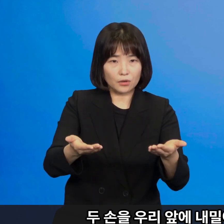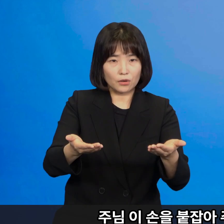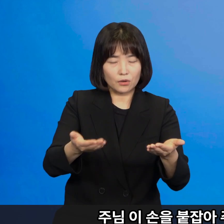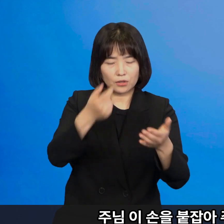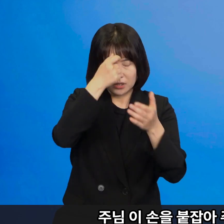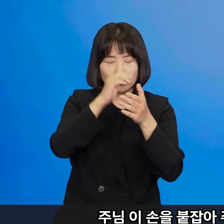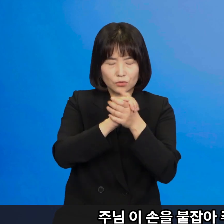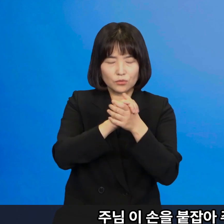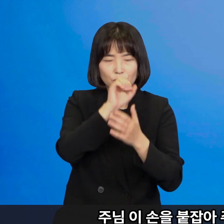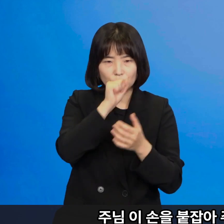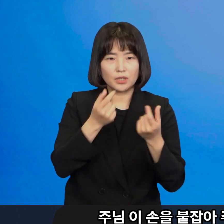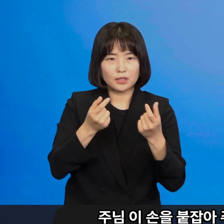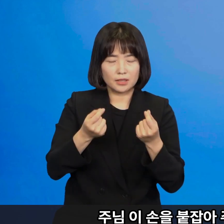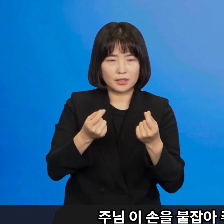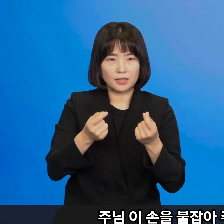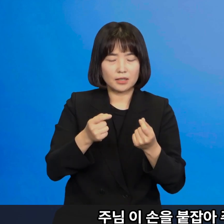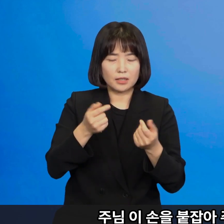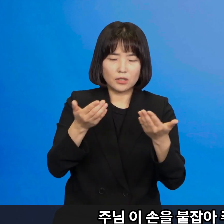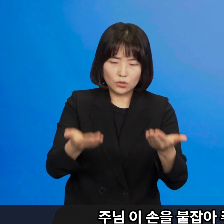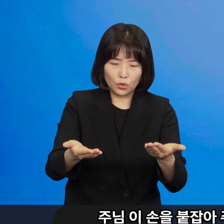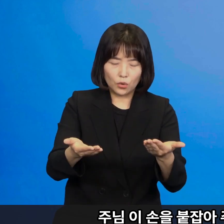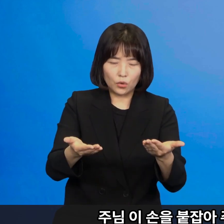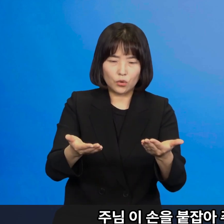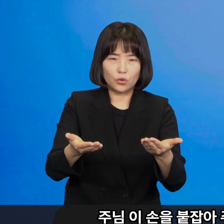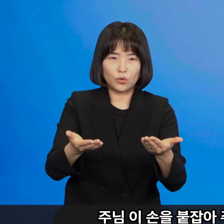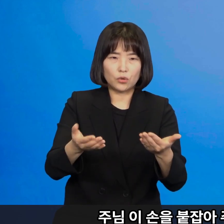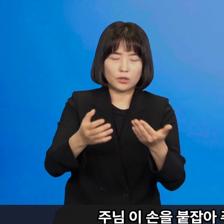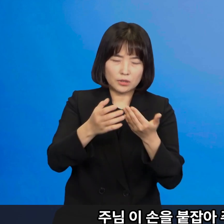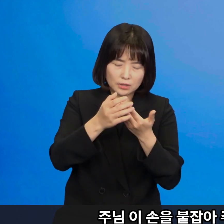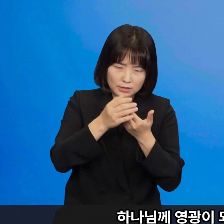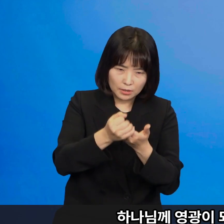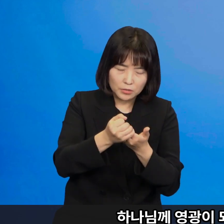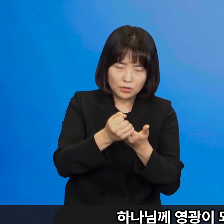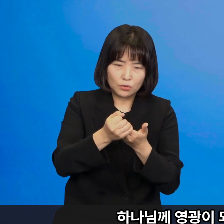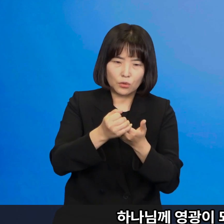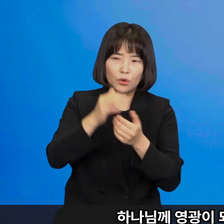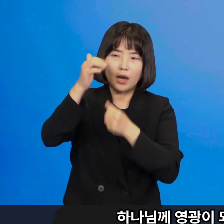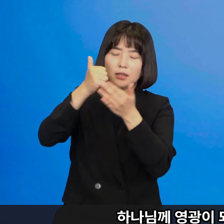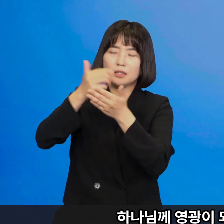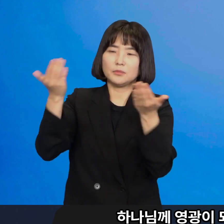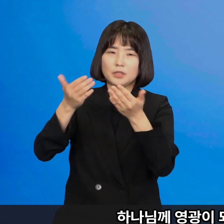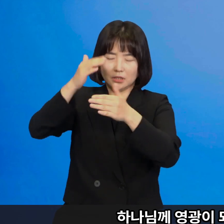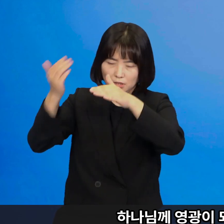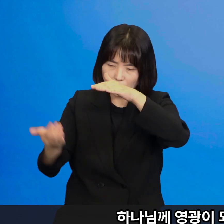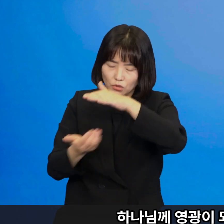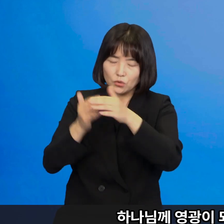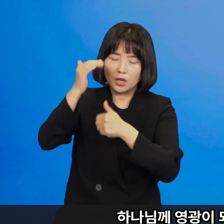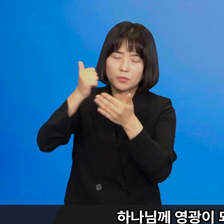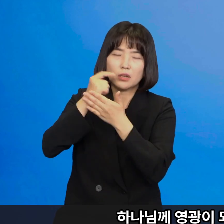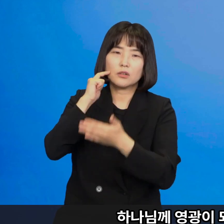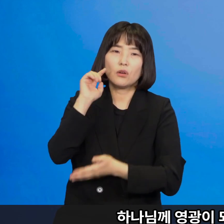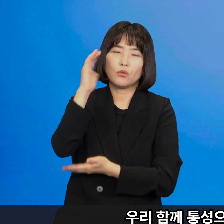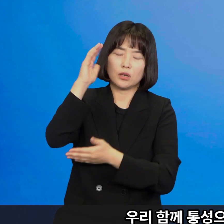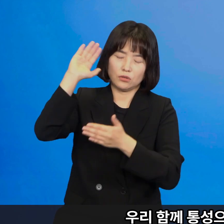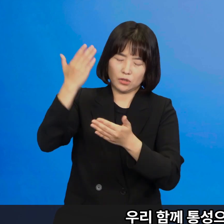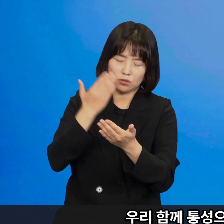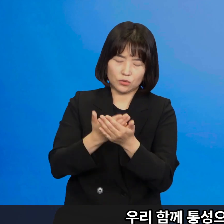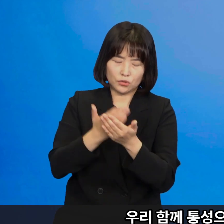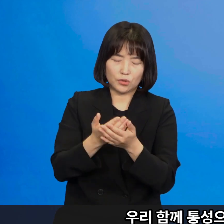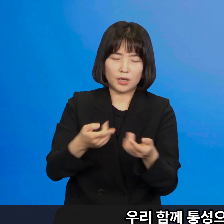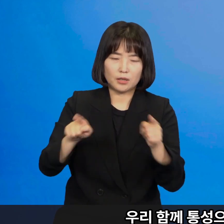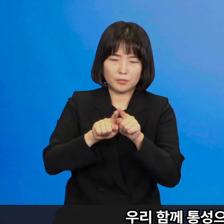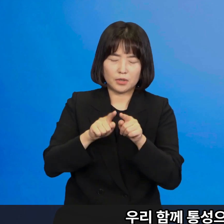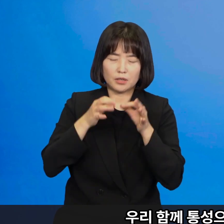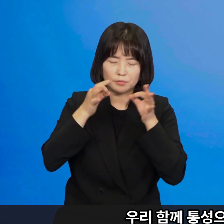좋겠습니다. 주님, 이 손을 붙잡아 주셔서 그 일을 이루시고 하나님께 영광이 되게 하여 주시옵소서. 우리 함께